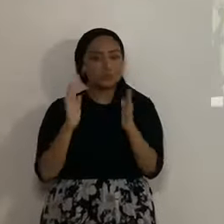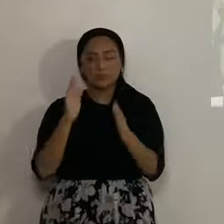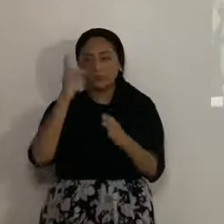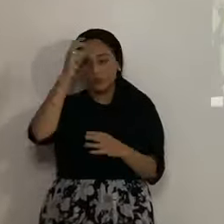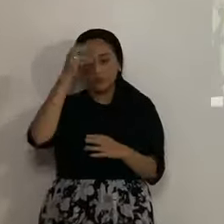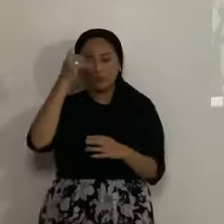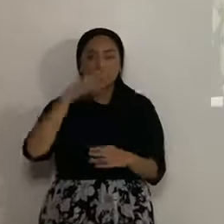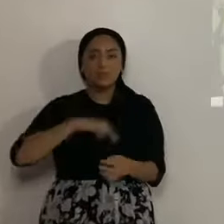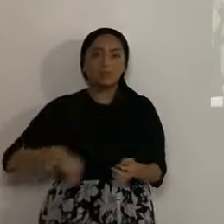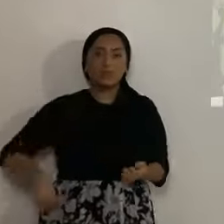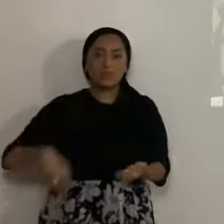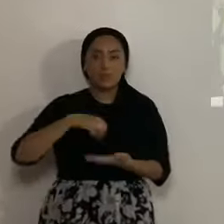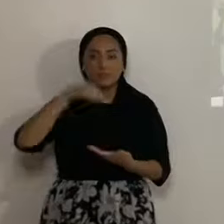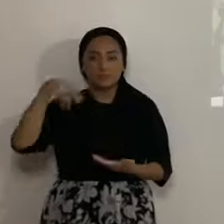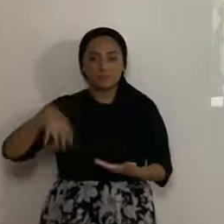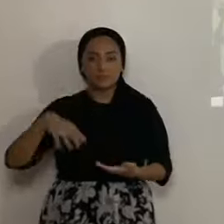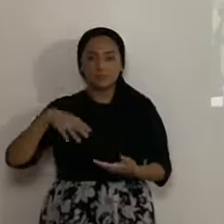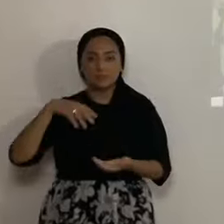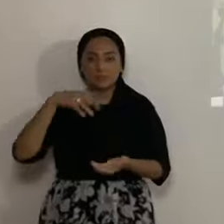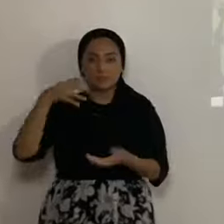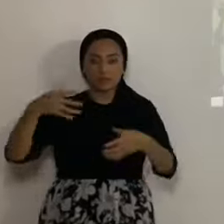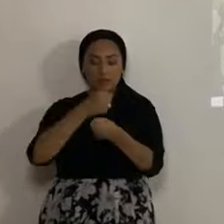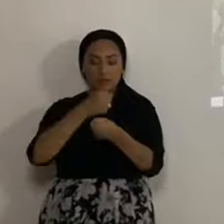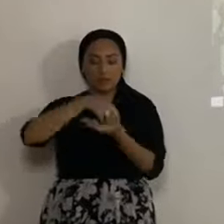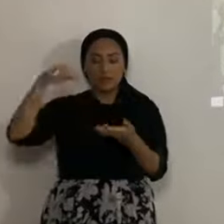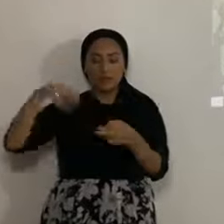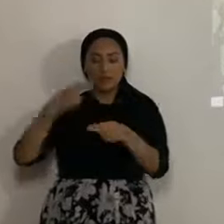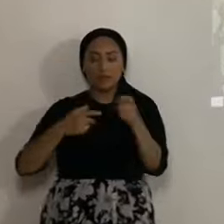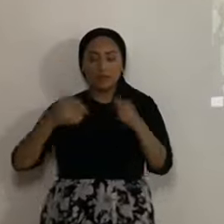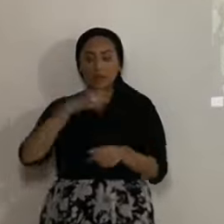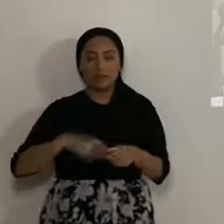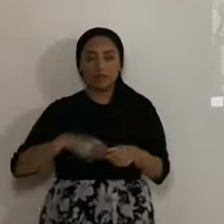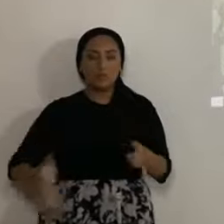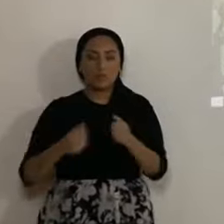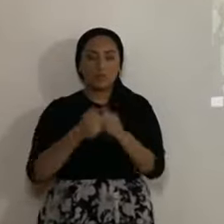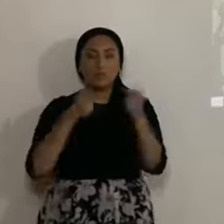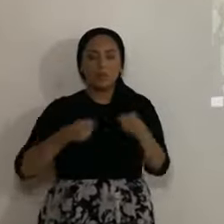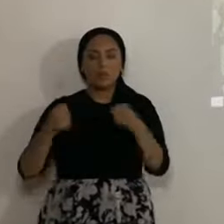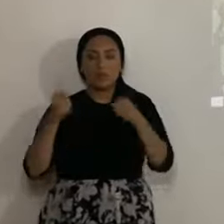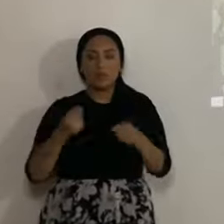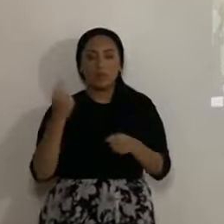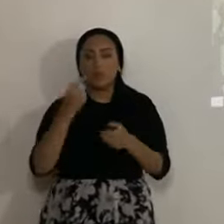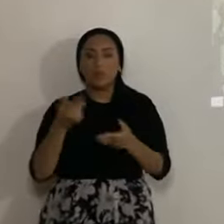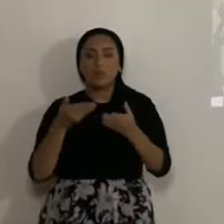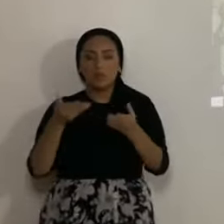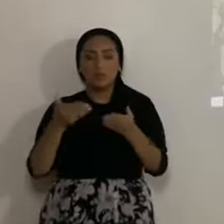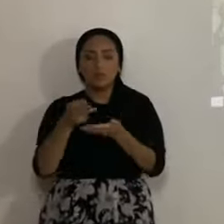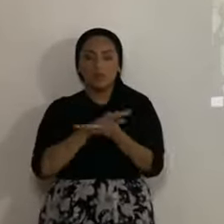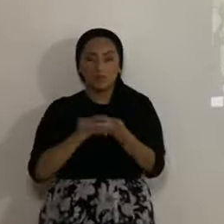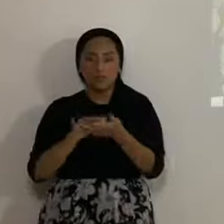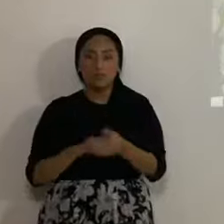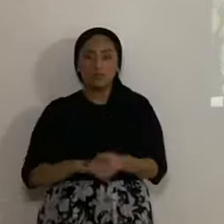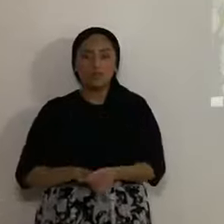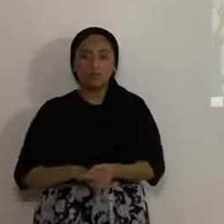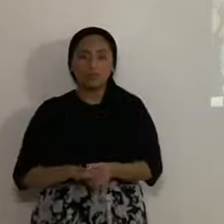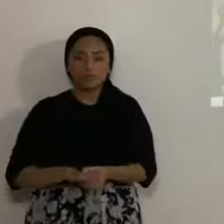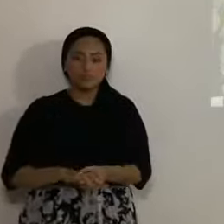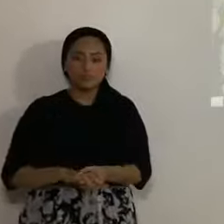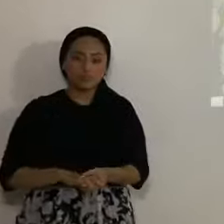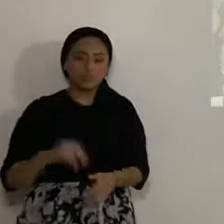enemigo y a eso como si le reprenda, sujetalo y échalo fuera en el nombre de Yahshua, pero con autoridad y la autoridad solamente le da la santidad. Entonces,